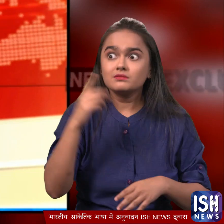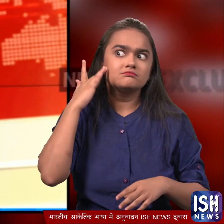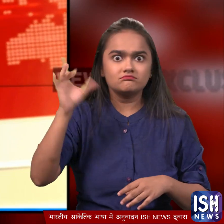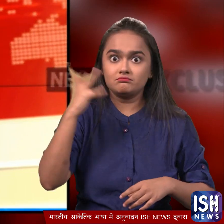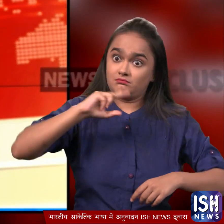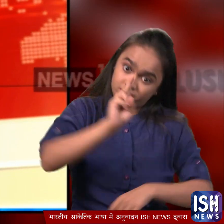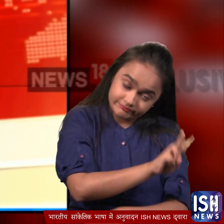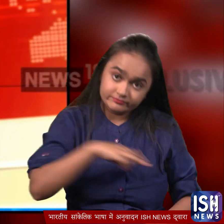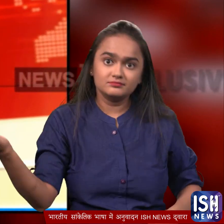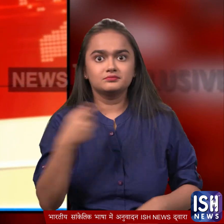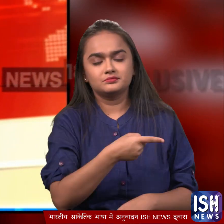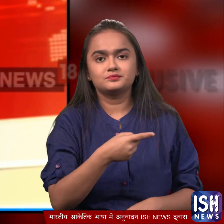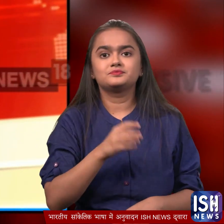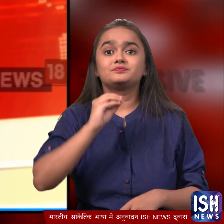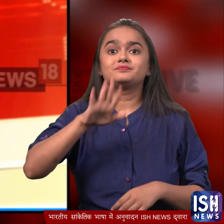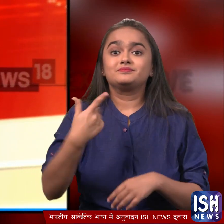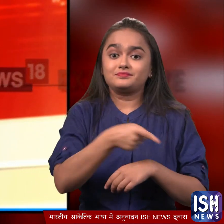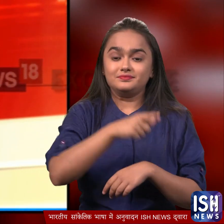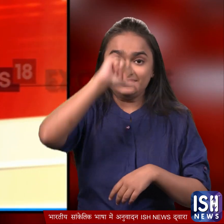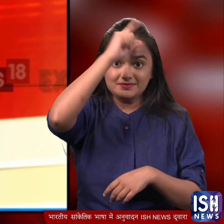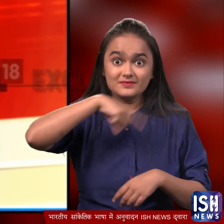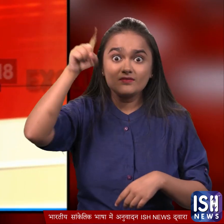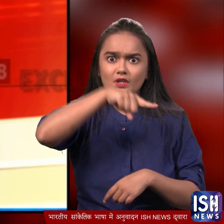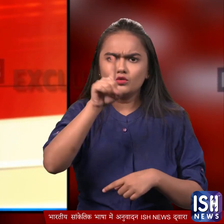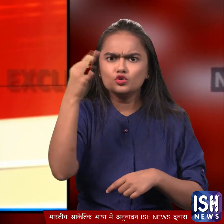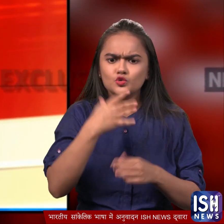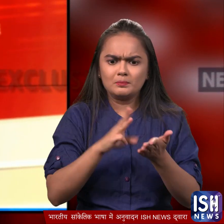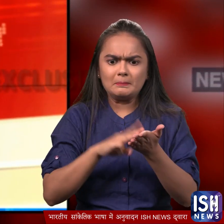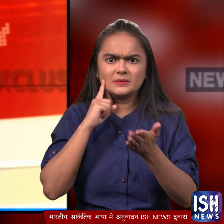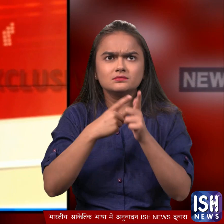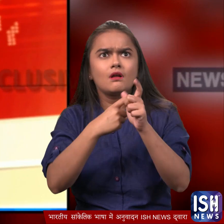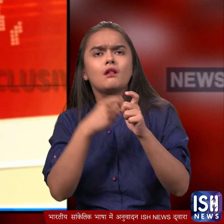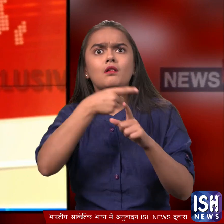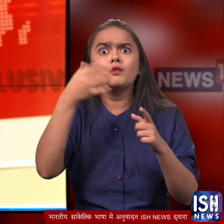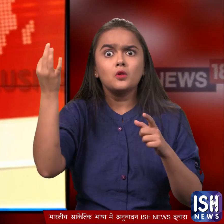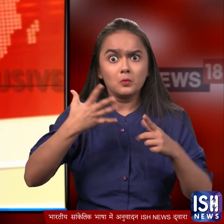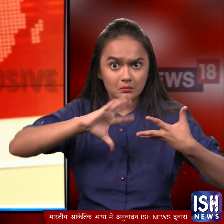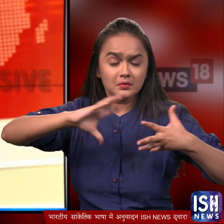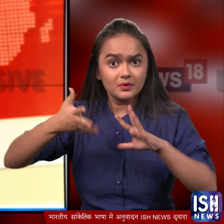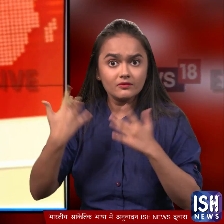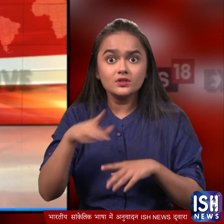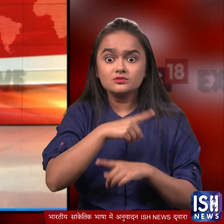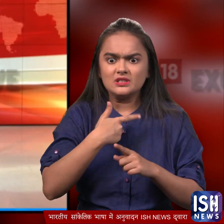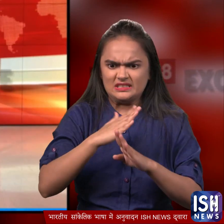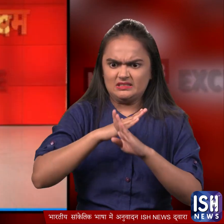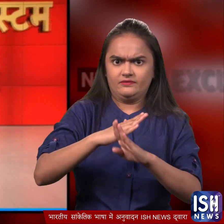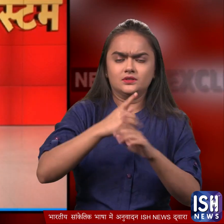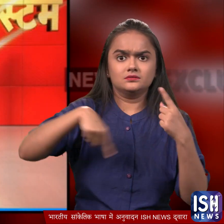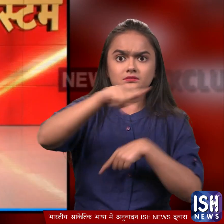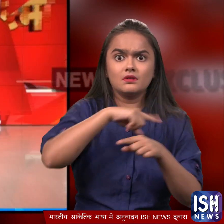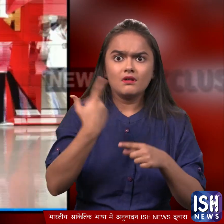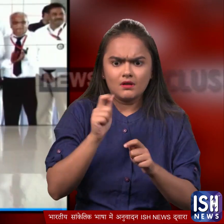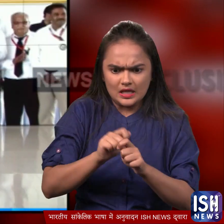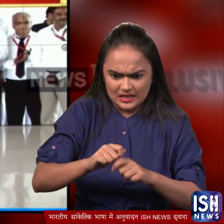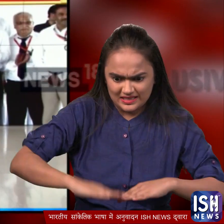दिया, लेकिन कांग्रेस के नेता पलटवार करने से नहीं चूके। भारतीय वायुसेना में बराक 8 मिसाइल सिस्टम शामिल कर लिया गया। ये एक तरह